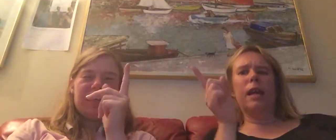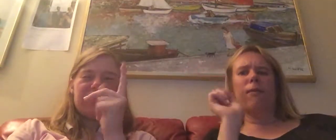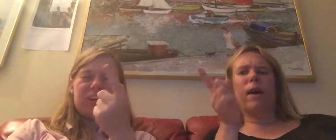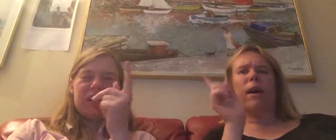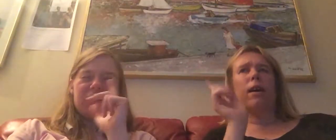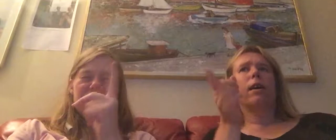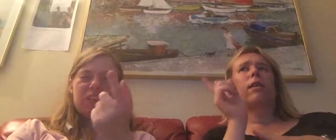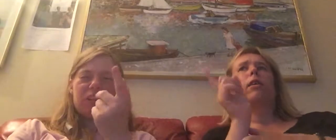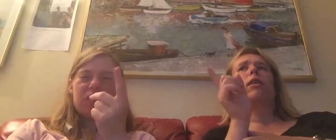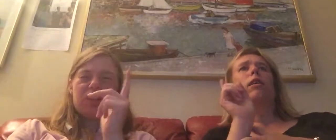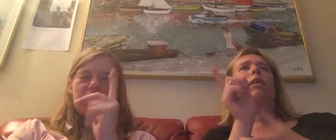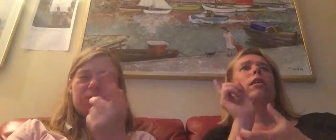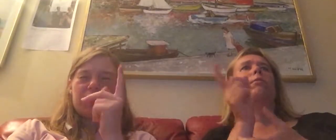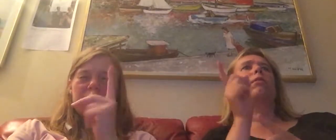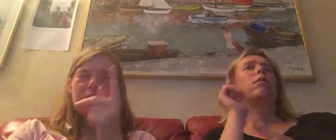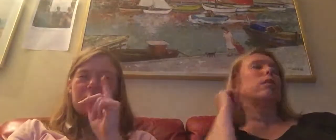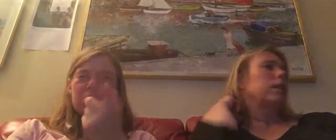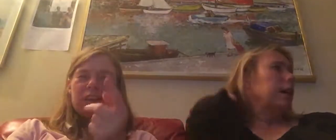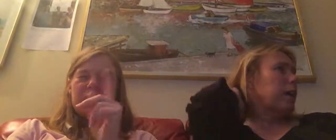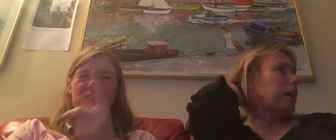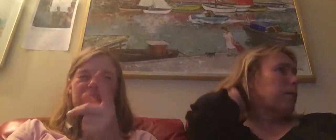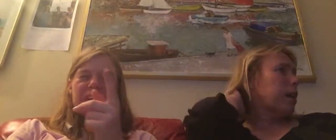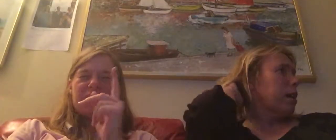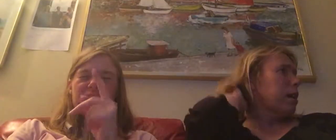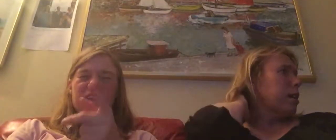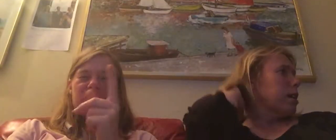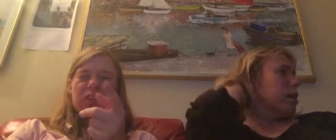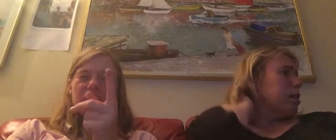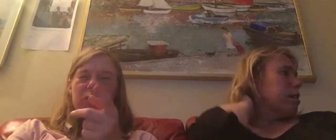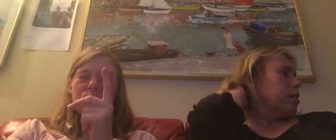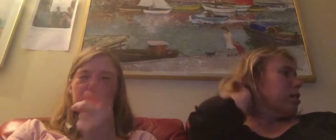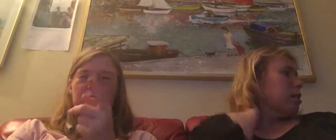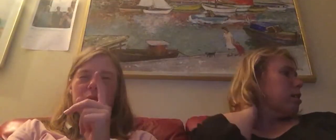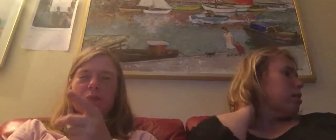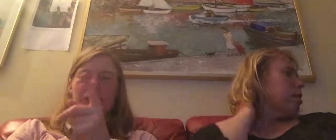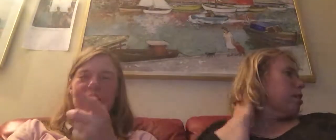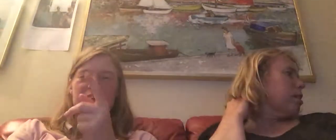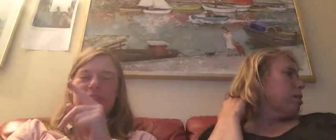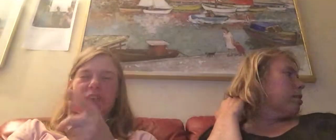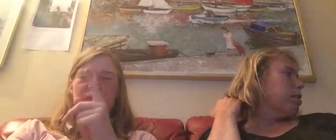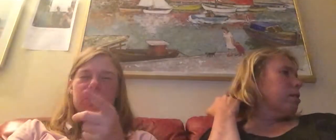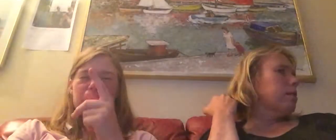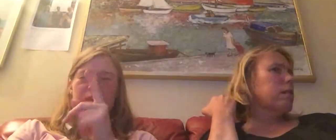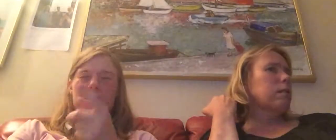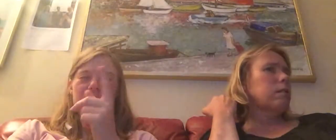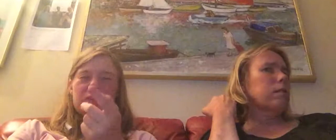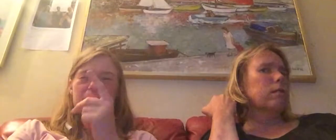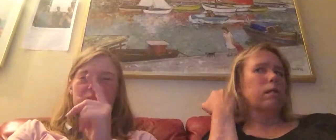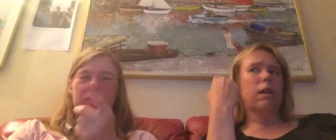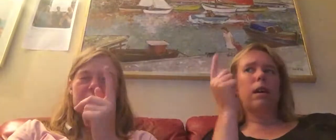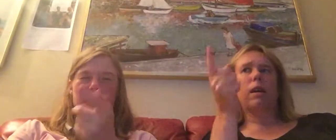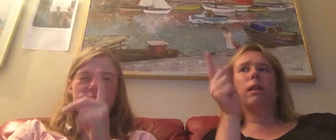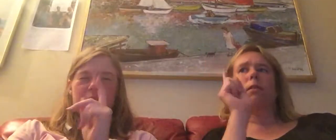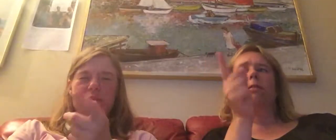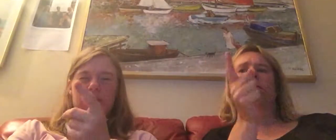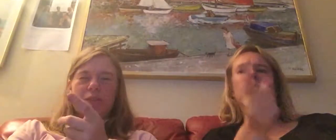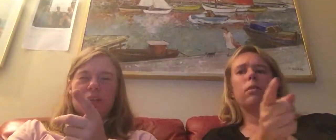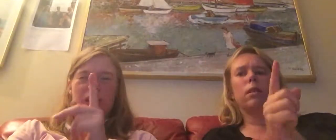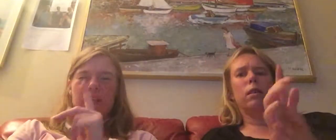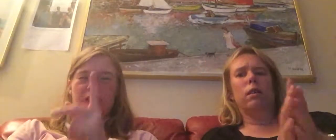leva, jag må leva, jag må leva i det hundrade år.